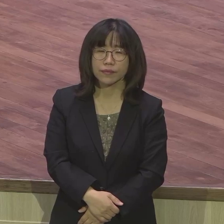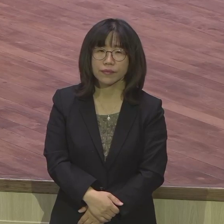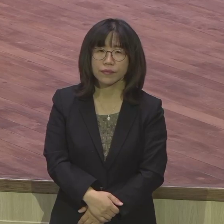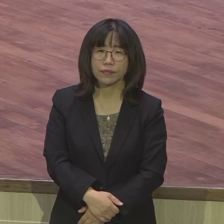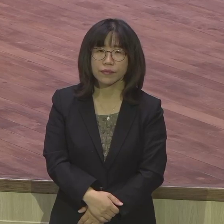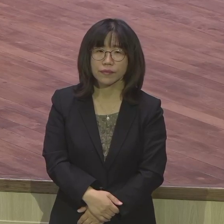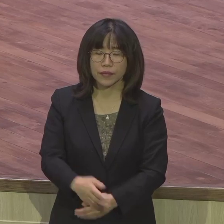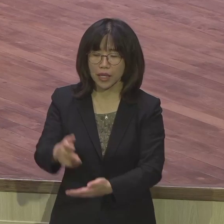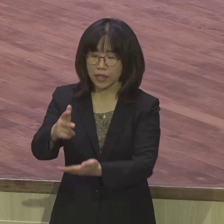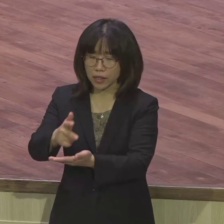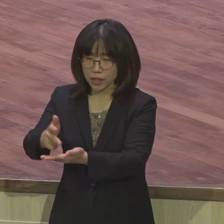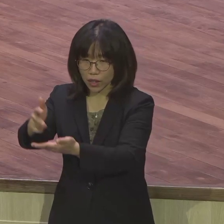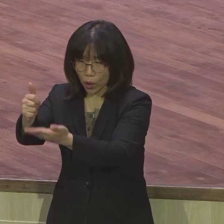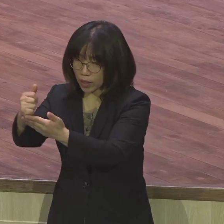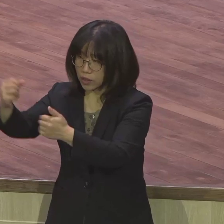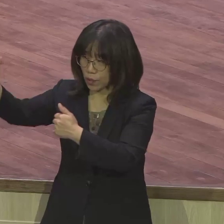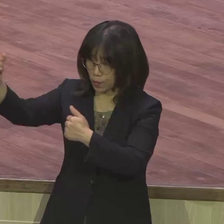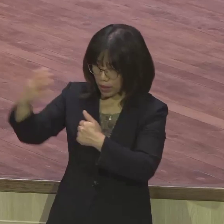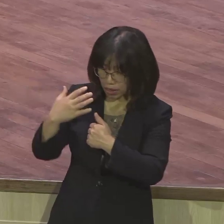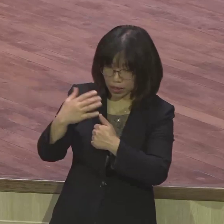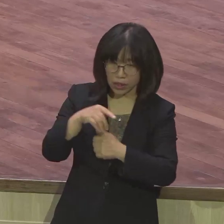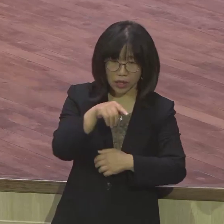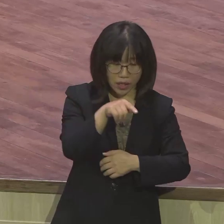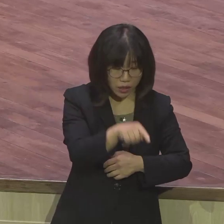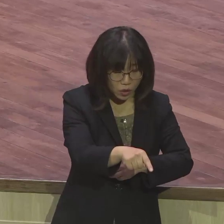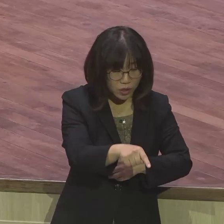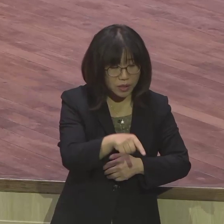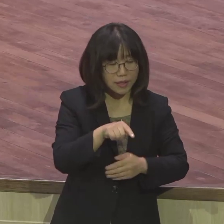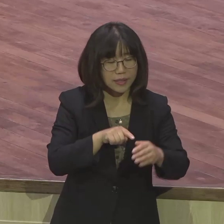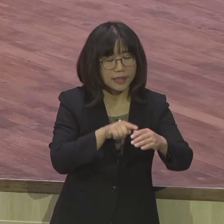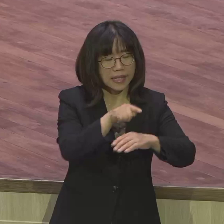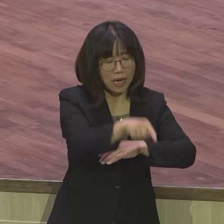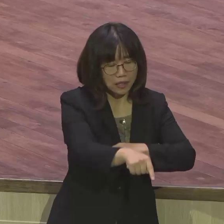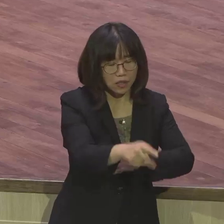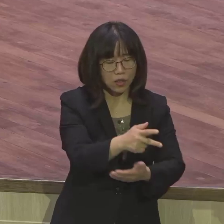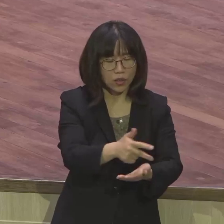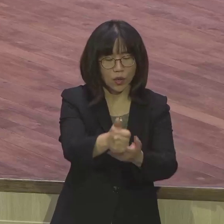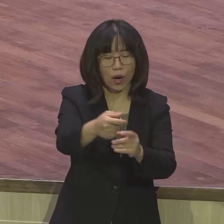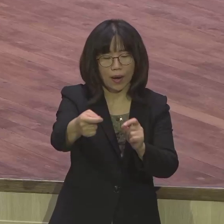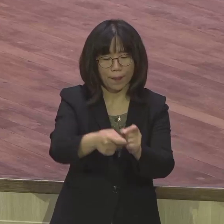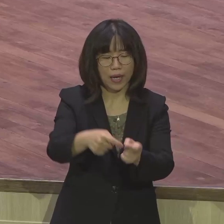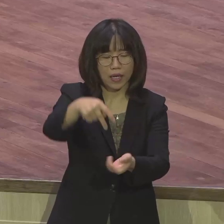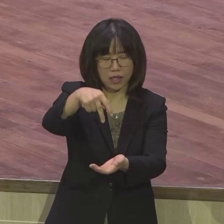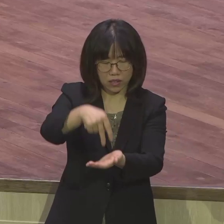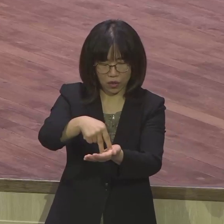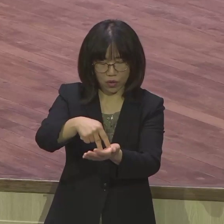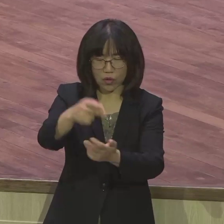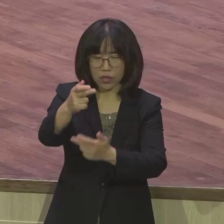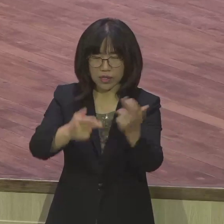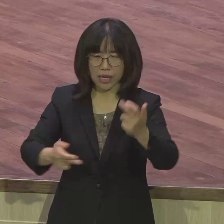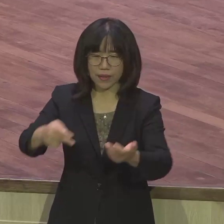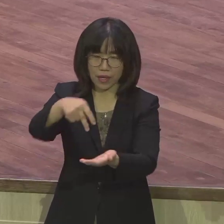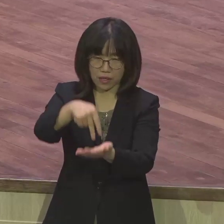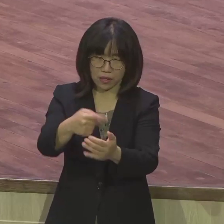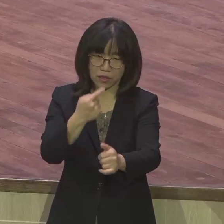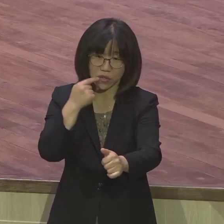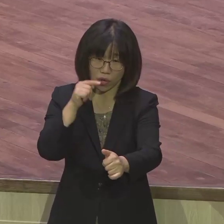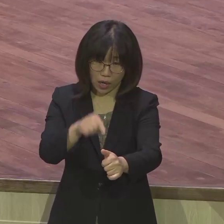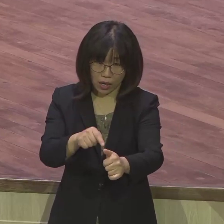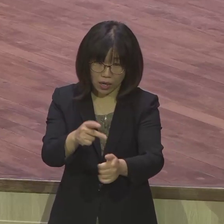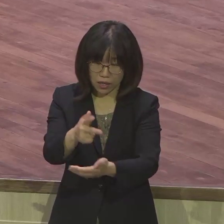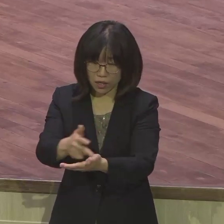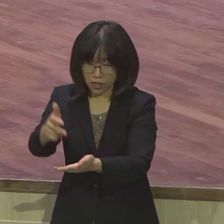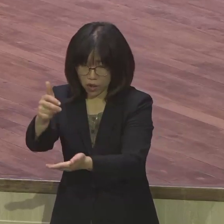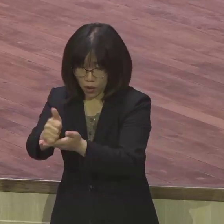보니까 여호와께서 이르시되 너는 나가서 여호와 앞에 서 산에 서라 하시더니